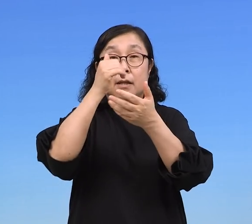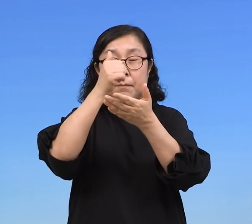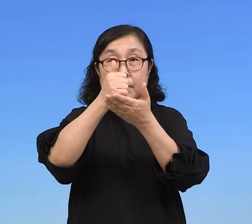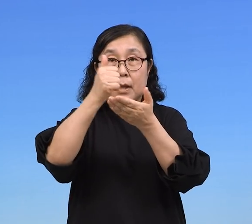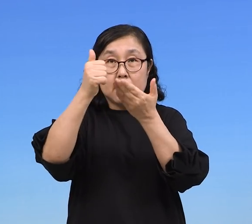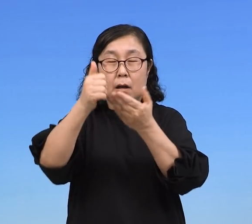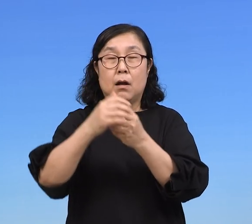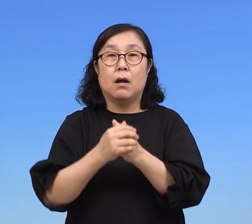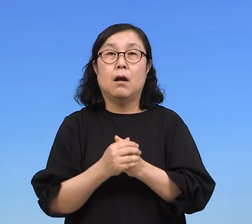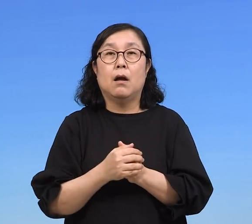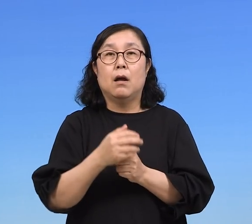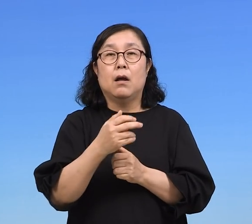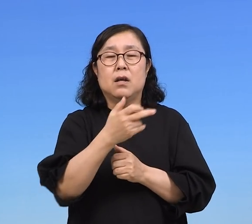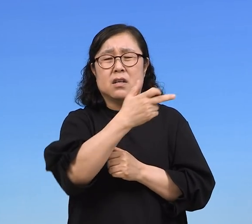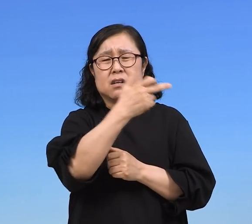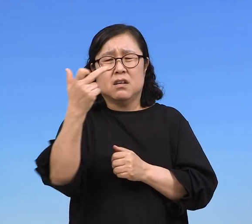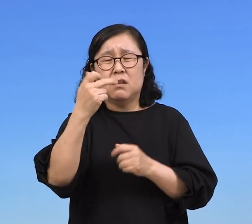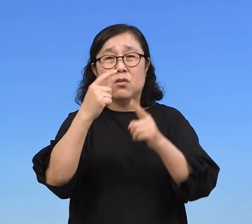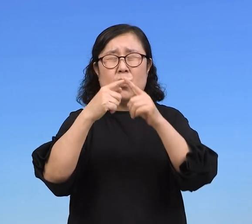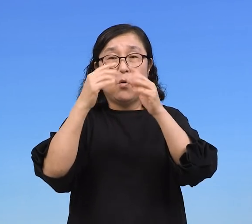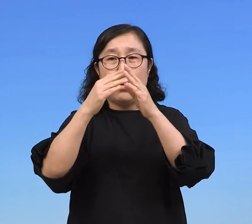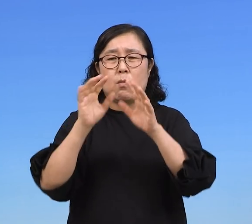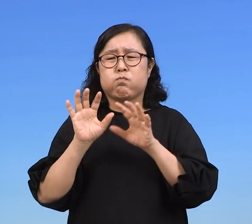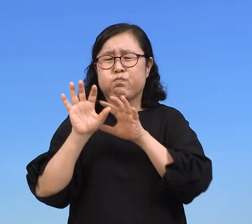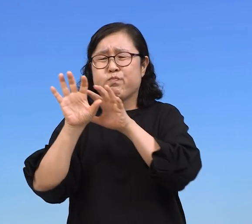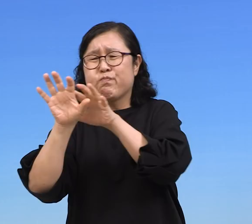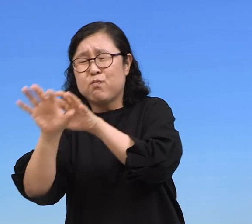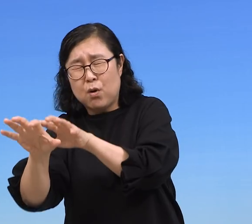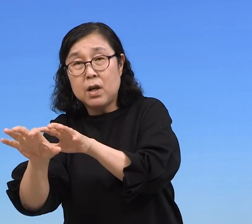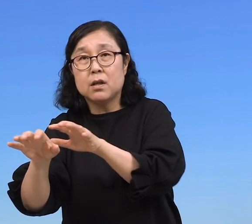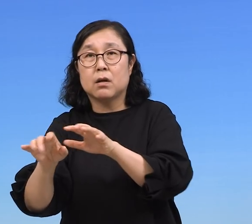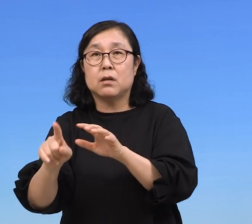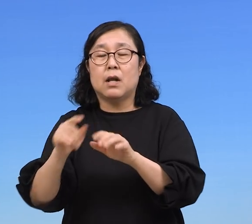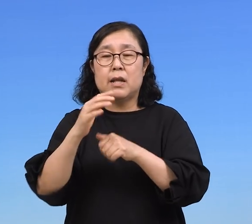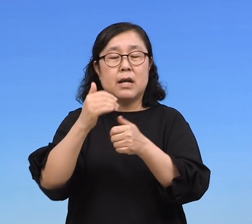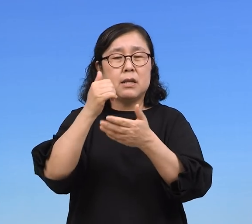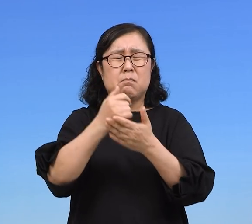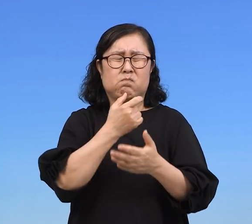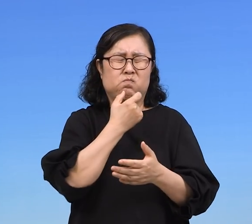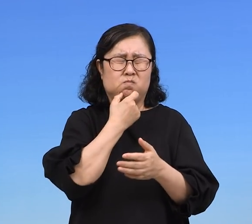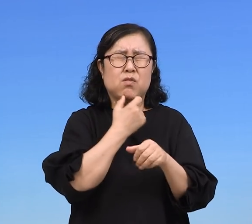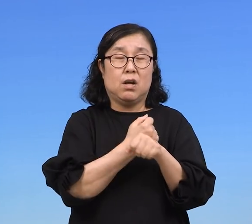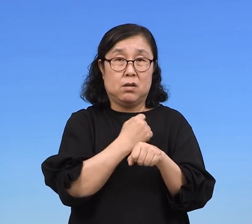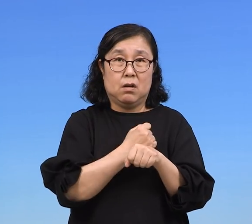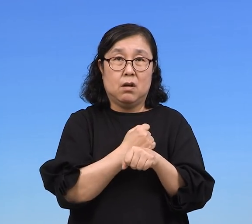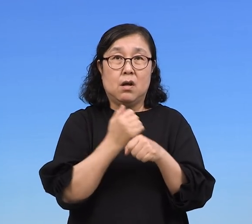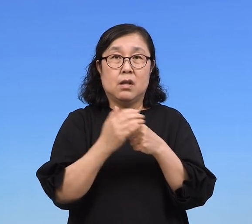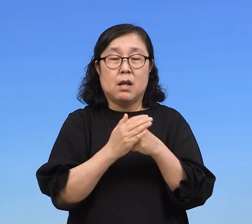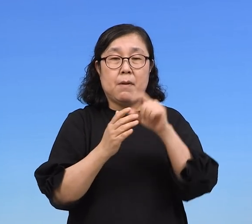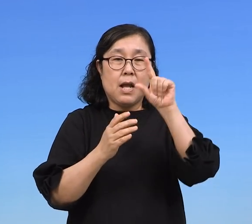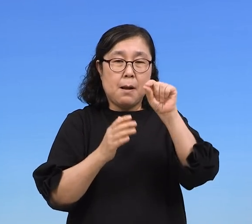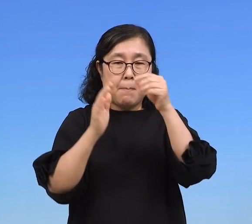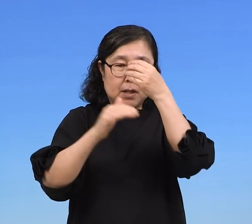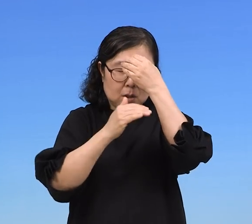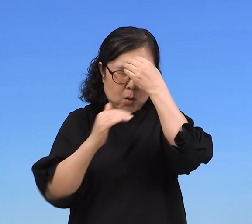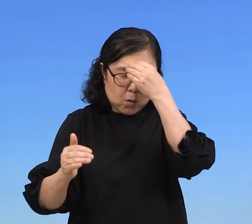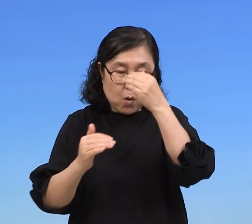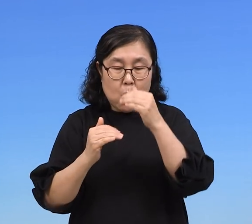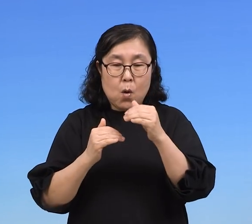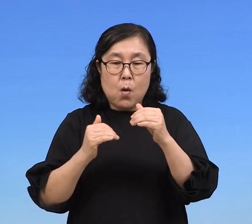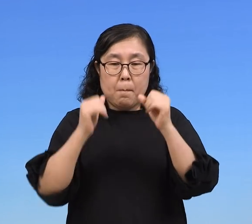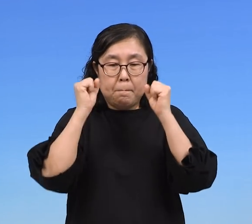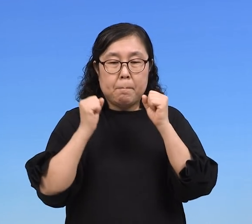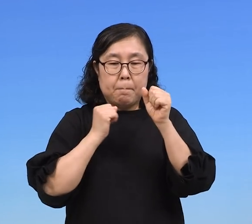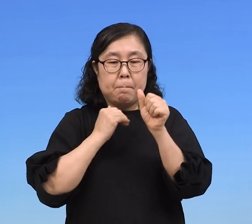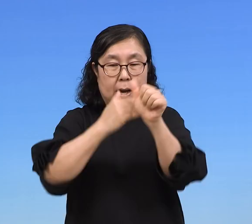지금 하나님이 너무 큰 교회로 몰리는 거 이걸 하나님이 싫어하셔서 일만수도 파수